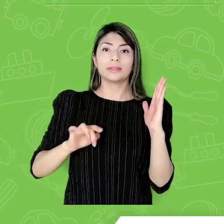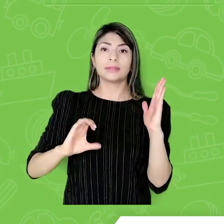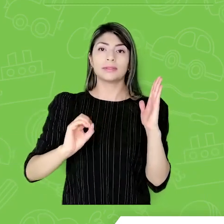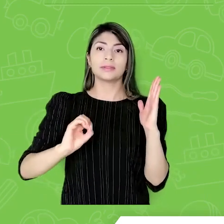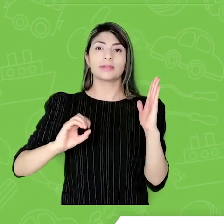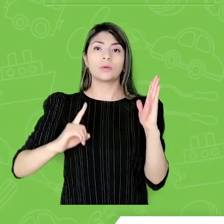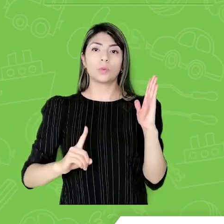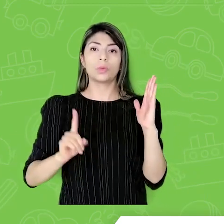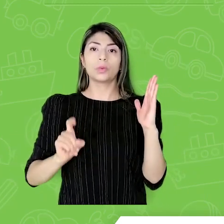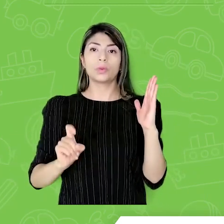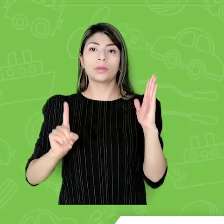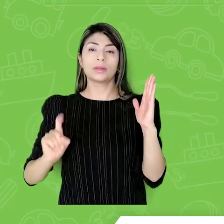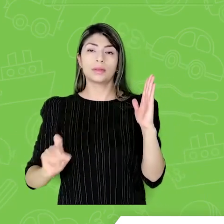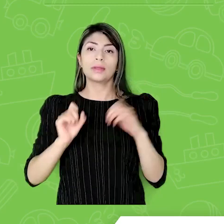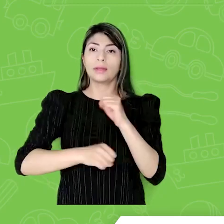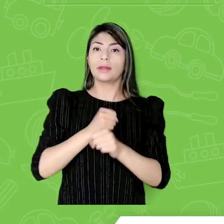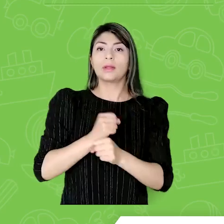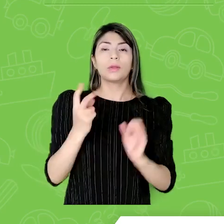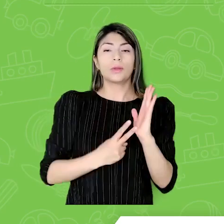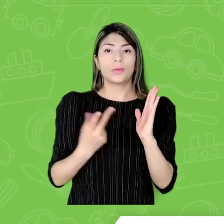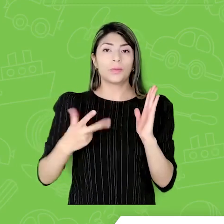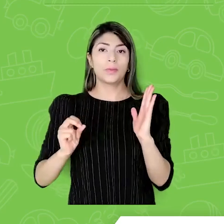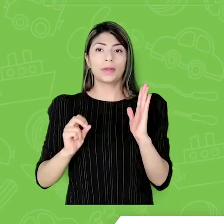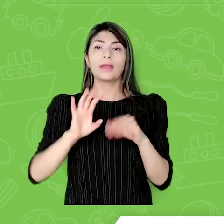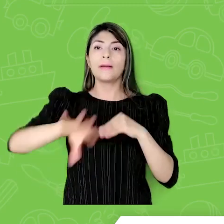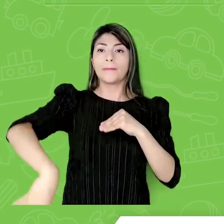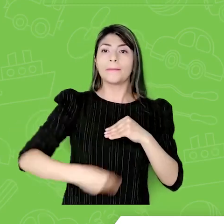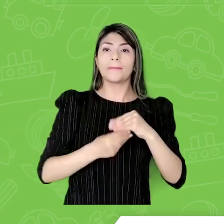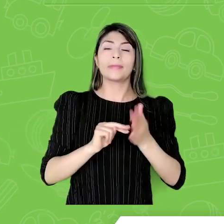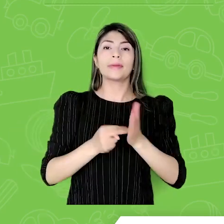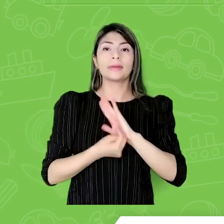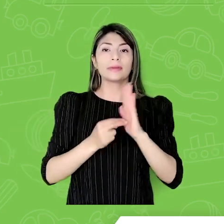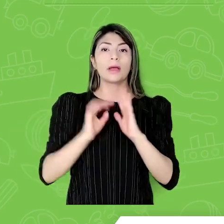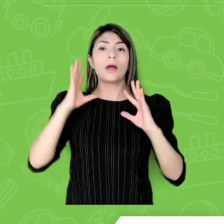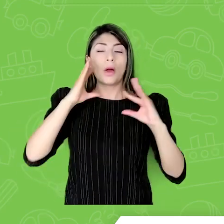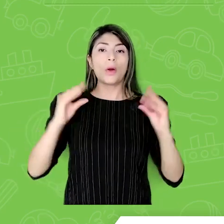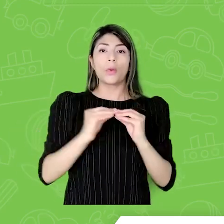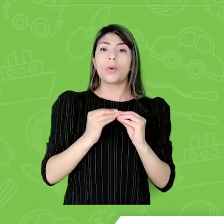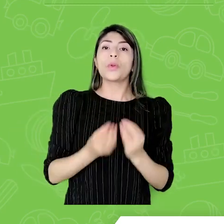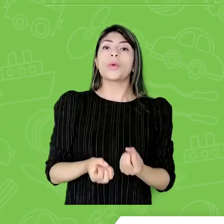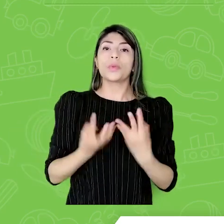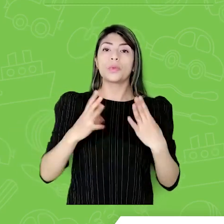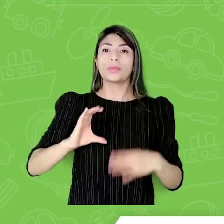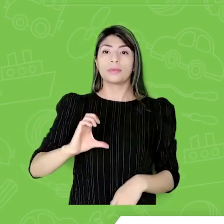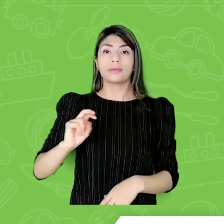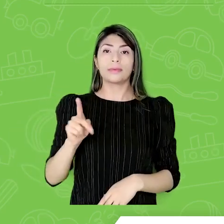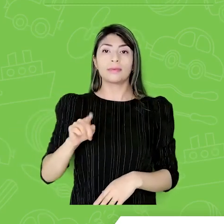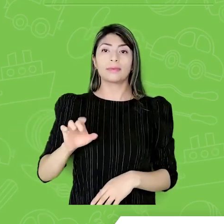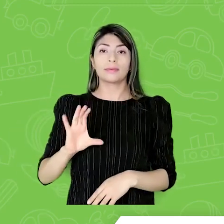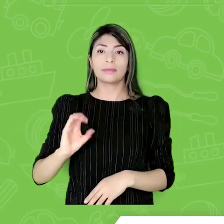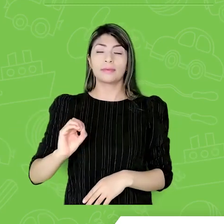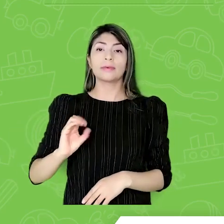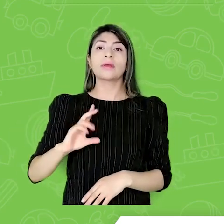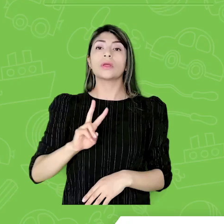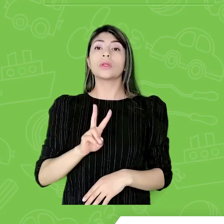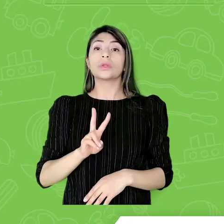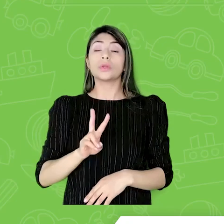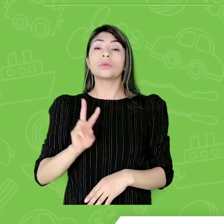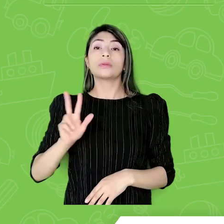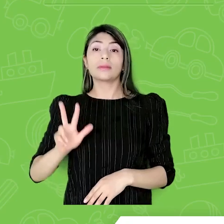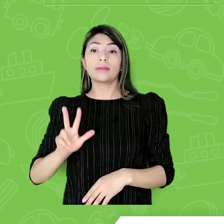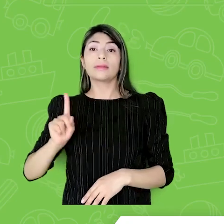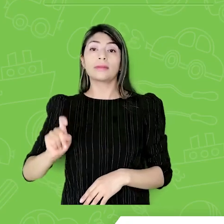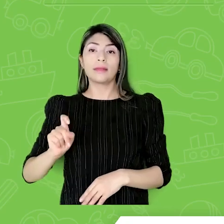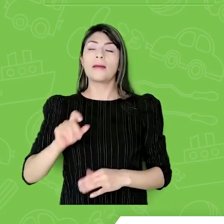disposiciones del Acuerdo número CNSC 0166 de 2020, adicionado por el Acuerdo